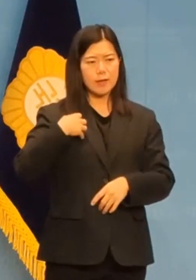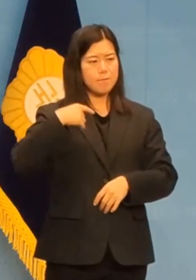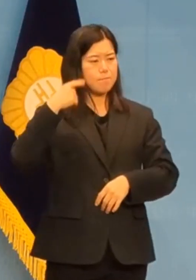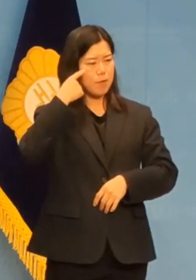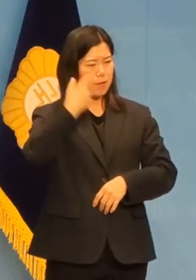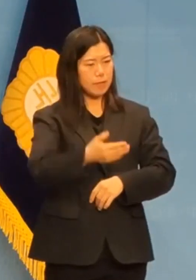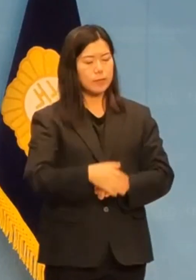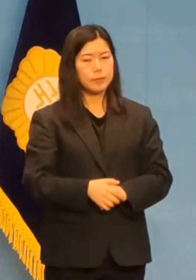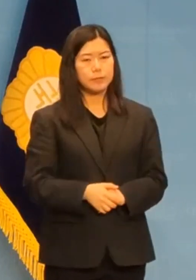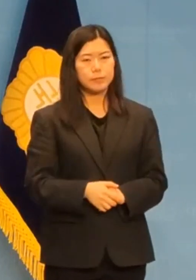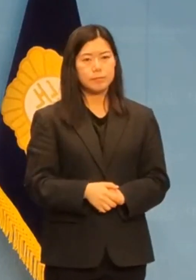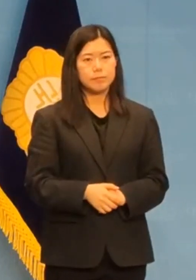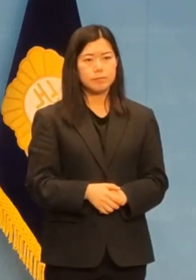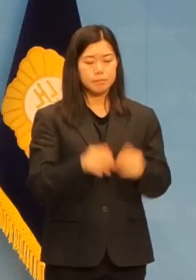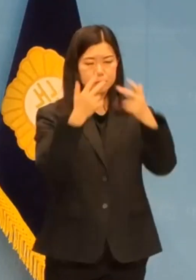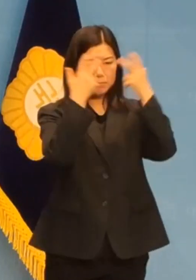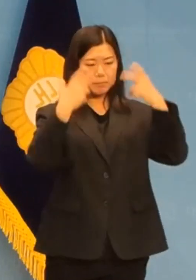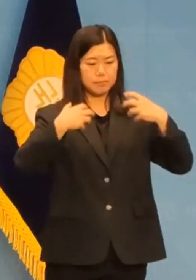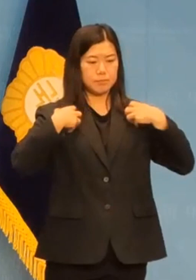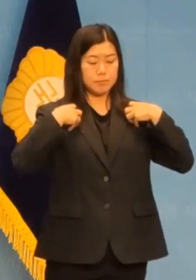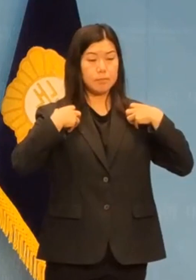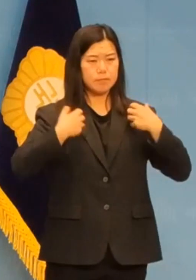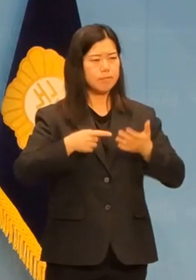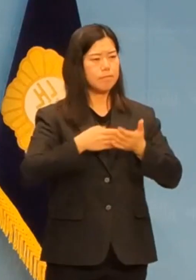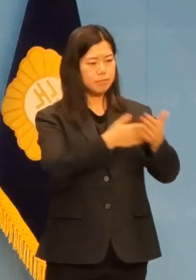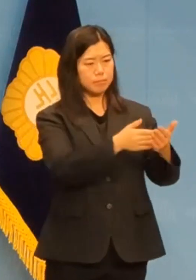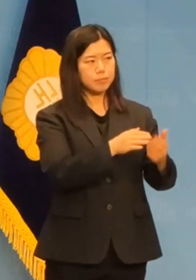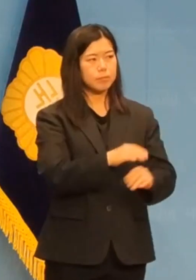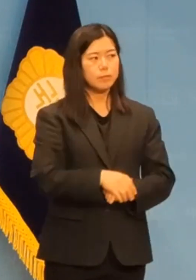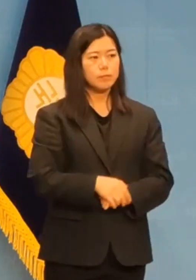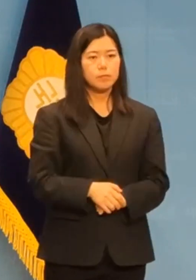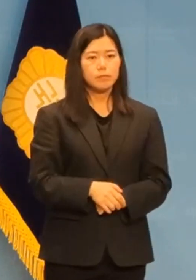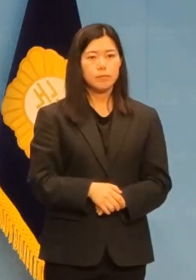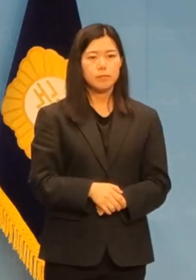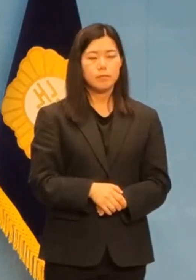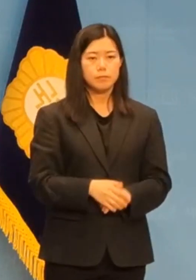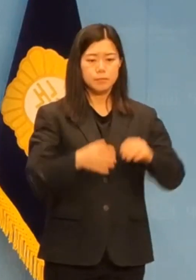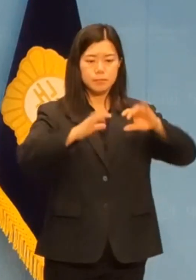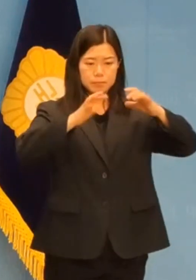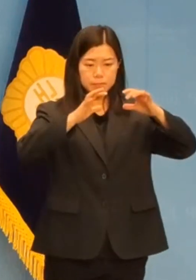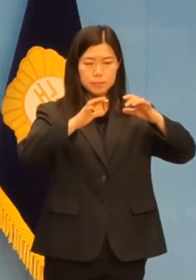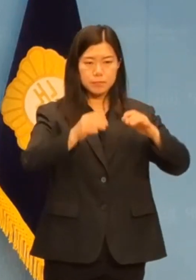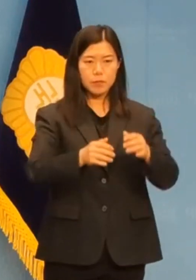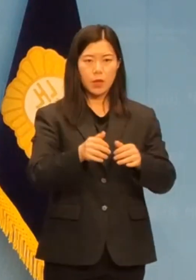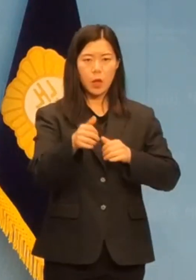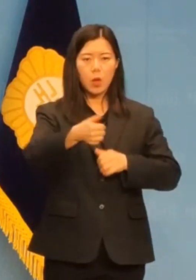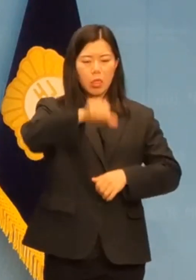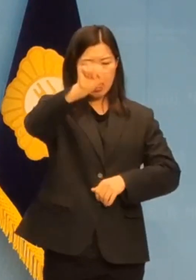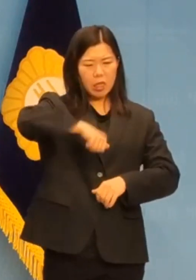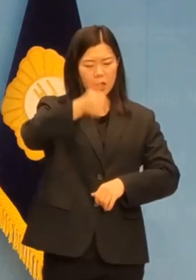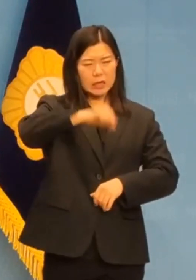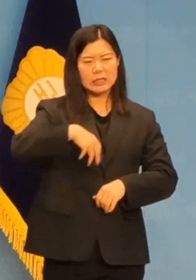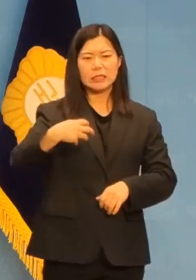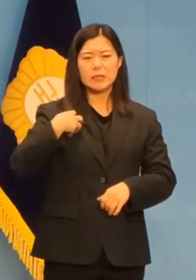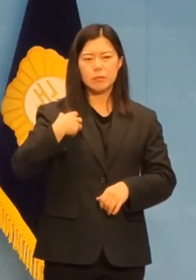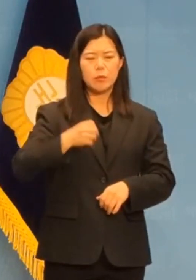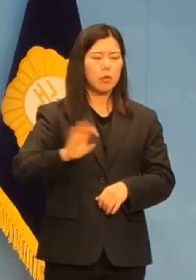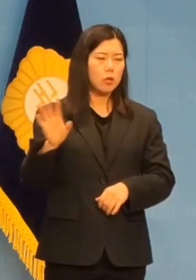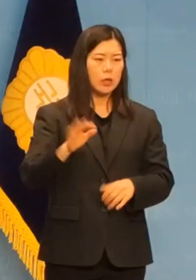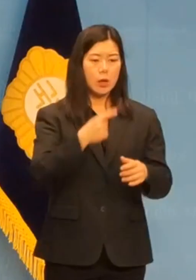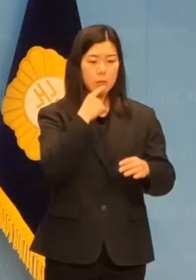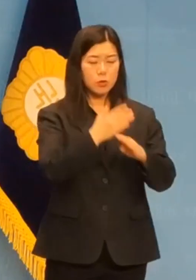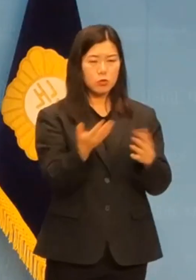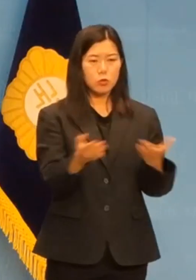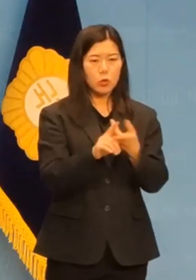것입니다. 이재명 정부에 강력히 촉구합니다. 국가승소 의무를 저버린 민노총